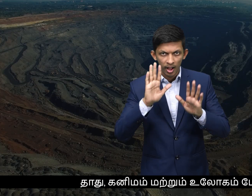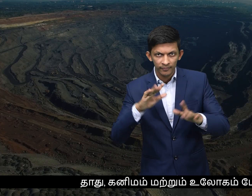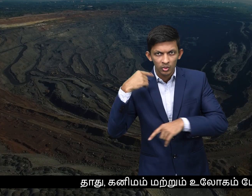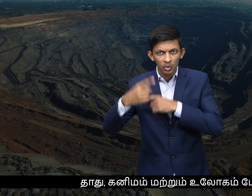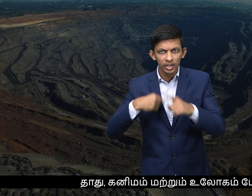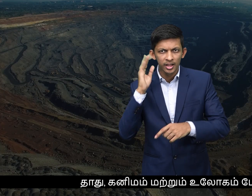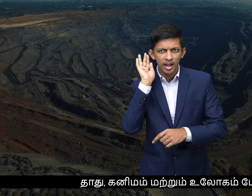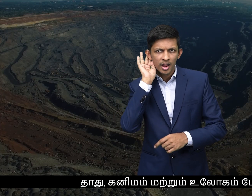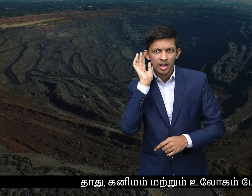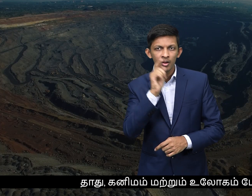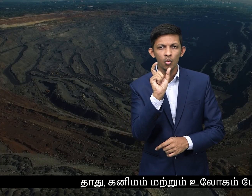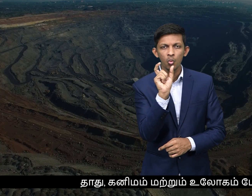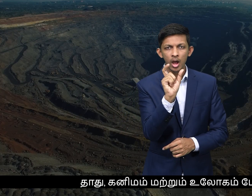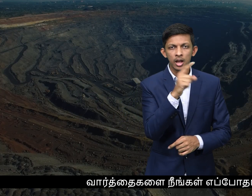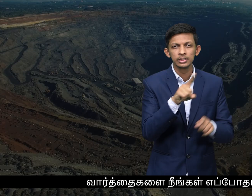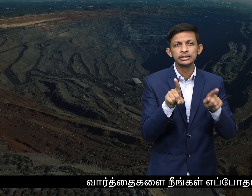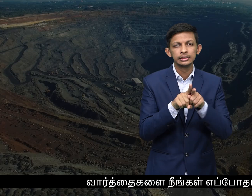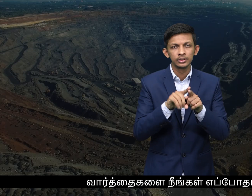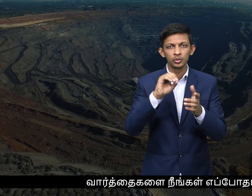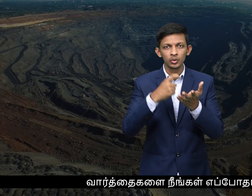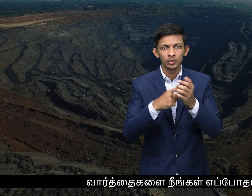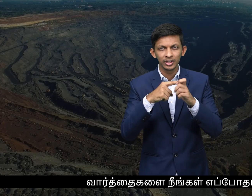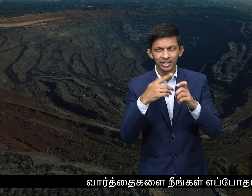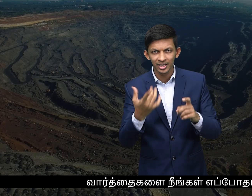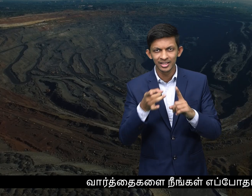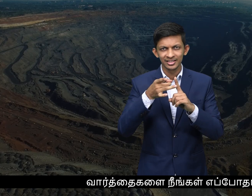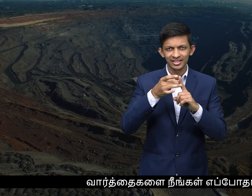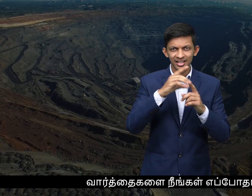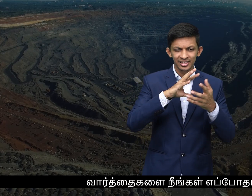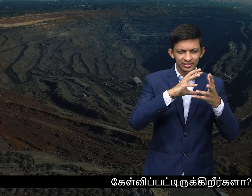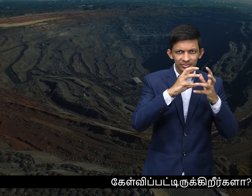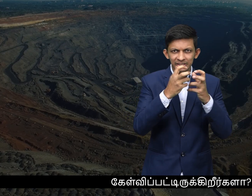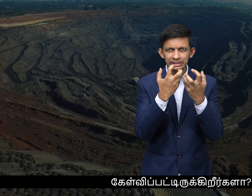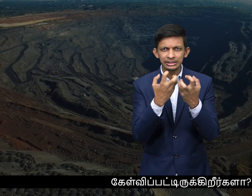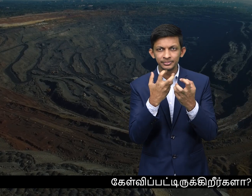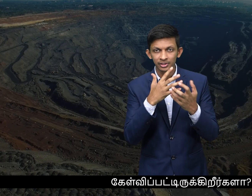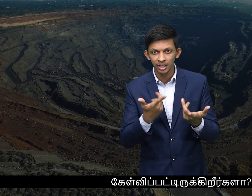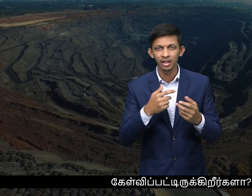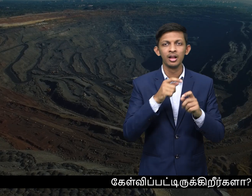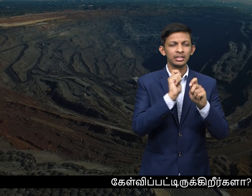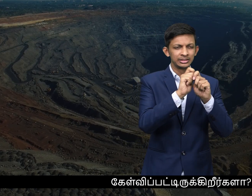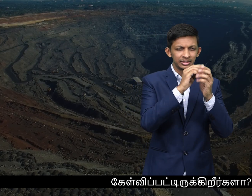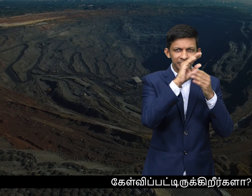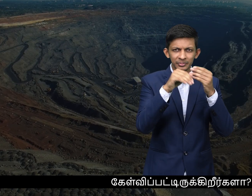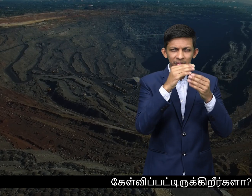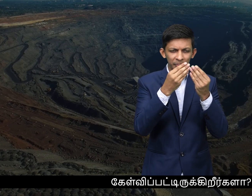தாது, கனிமம் மற்றும் உலோகம் போன்ற வார்த்தைகளை நீங்கள் எப்போதாவது கேள்விப்பட்டிருக்கிறீர்களா?